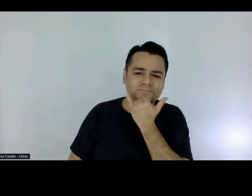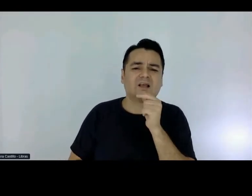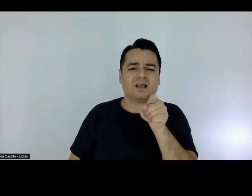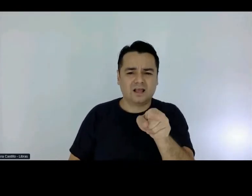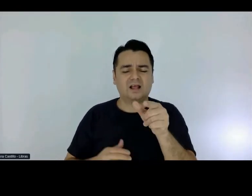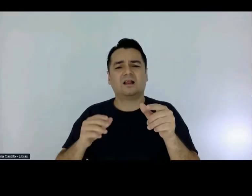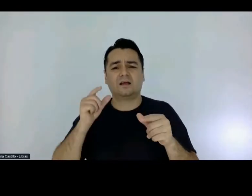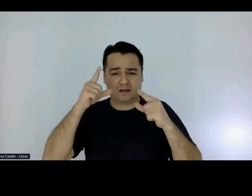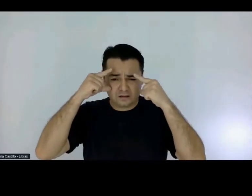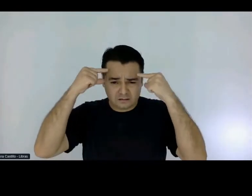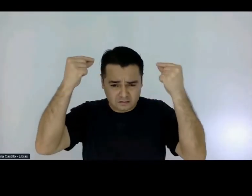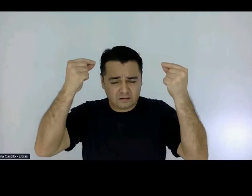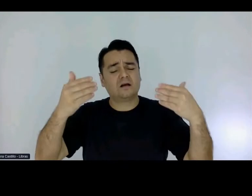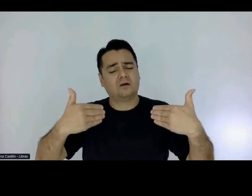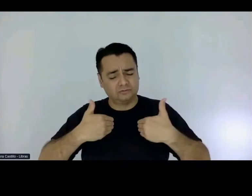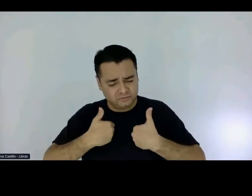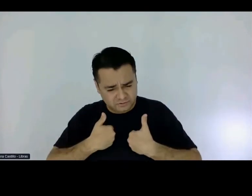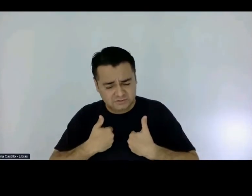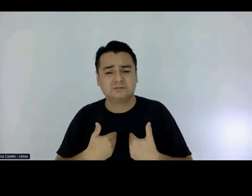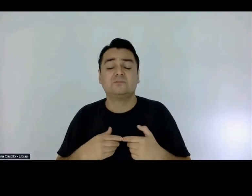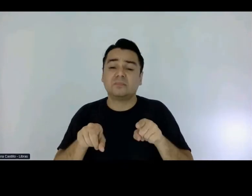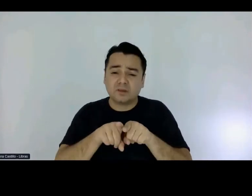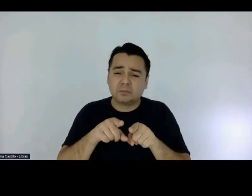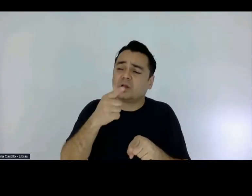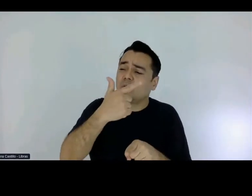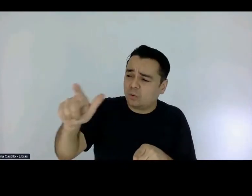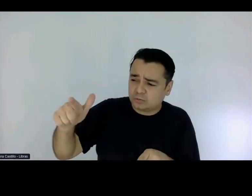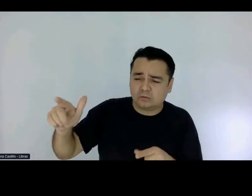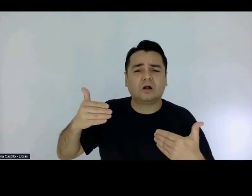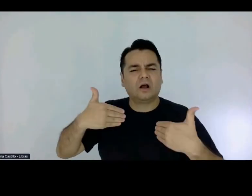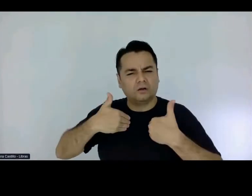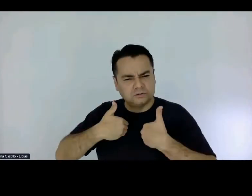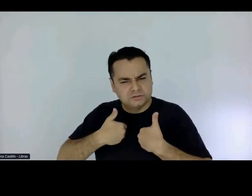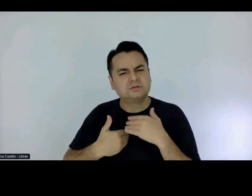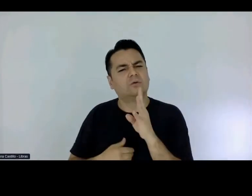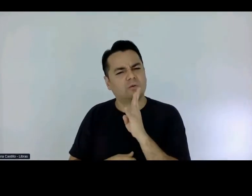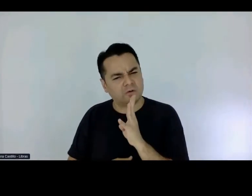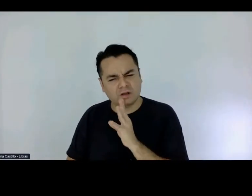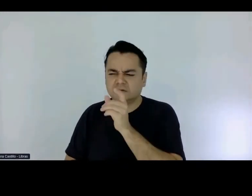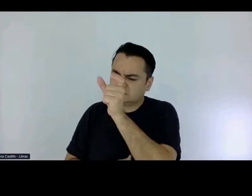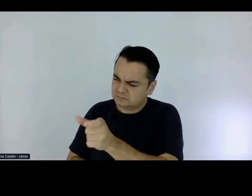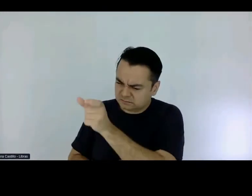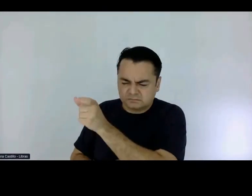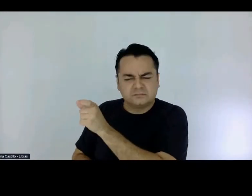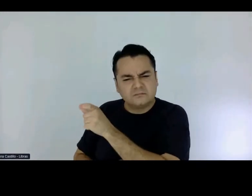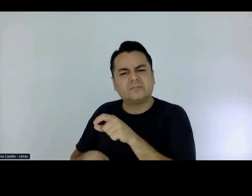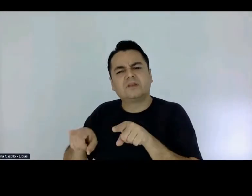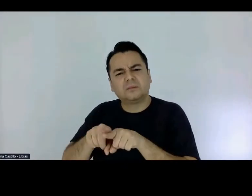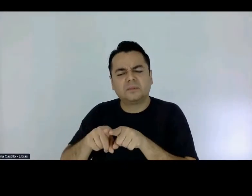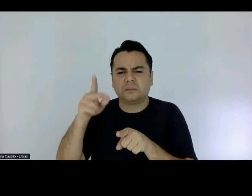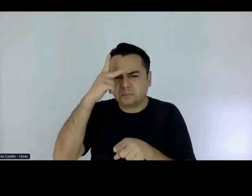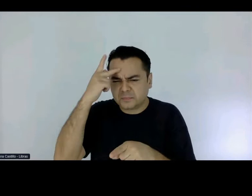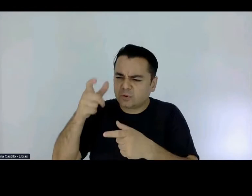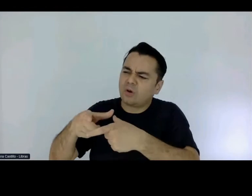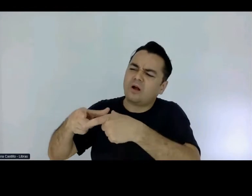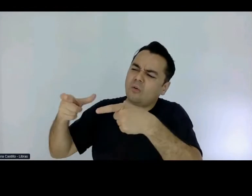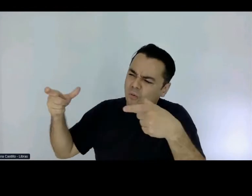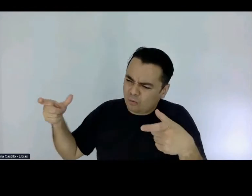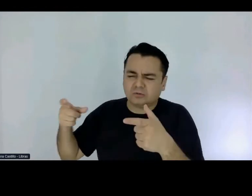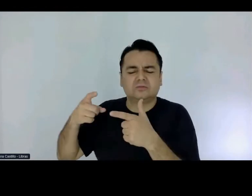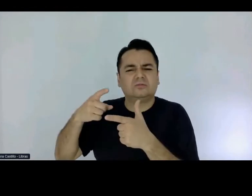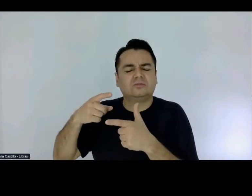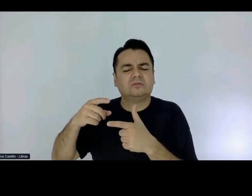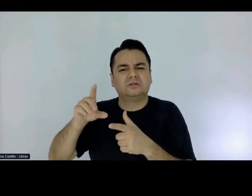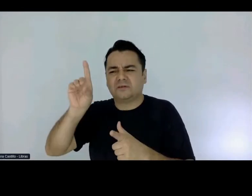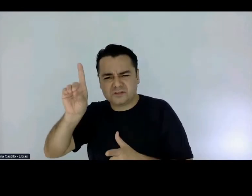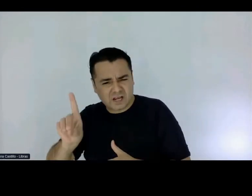autista, eu conheço tantas outras pessoas autistas, eu conheço tantas outras pessoas com outras neurodivergências,